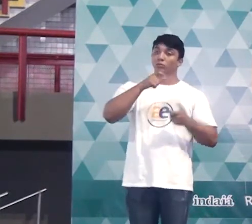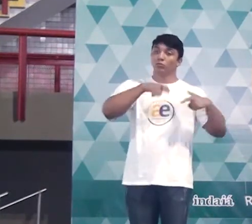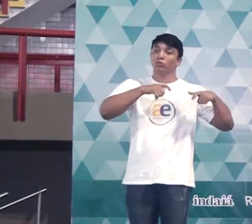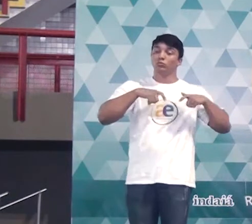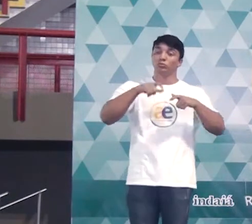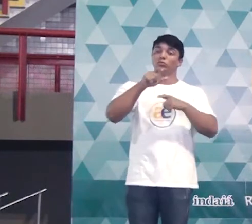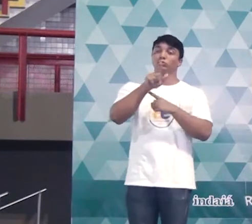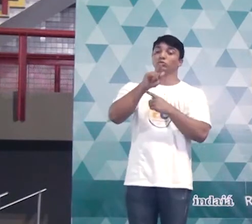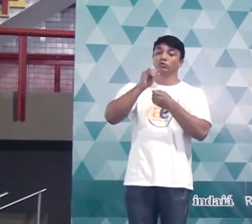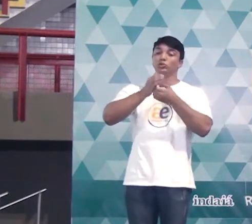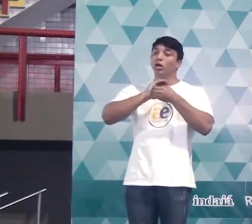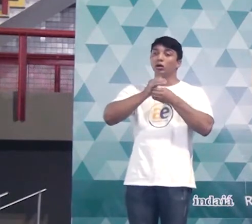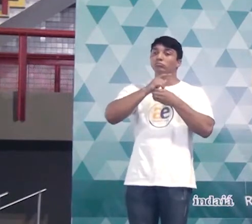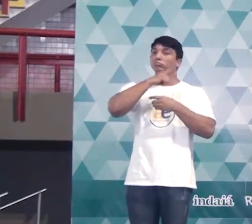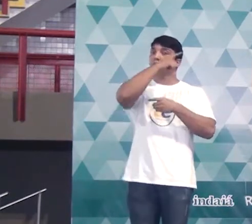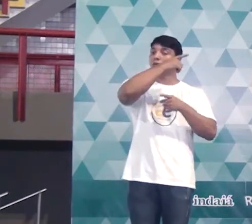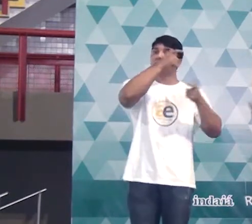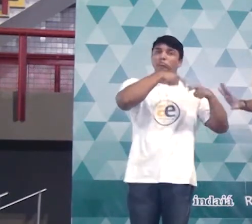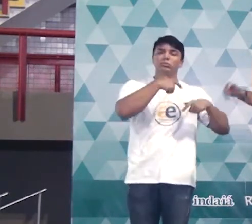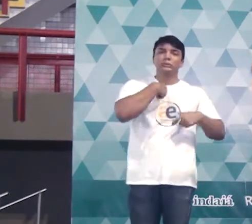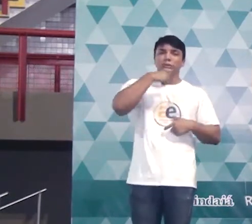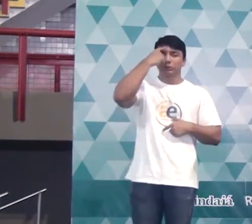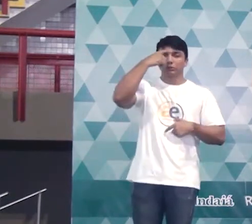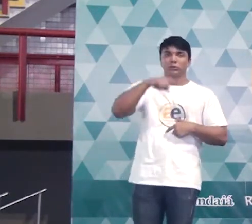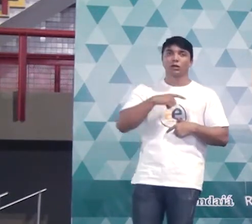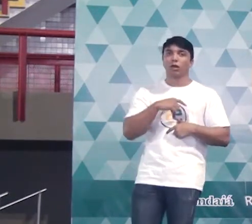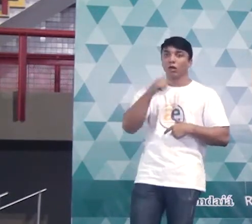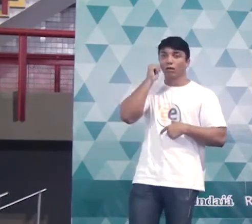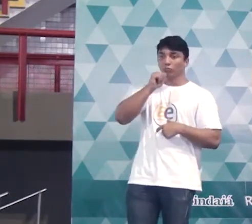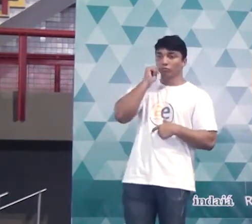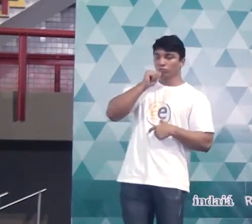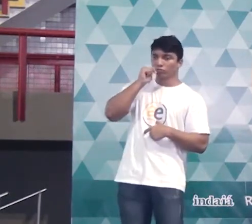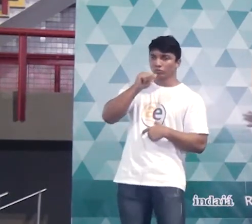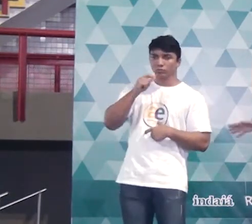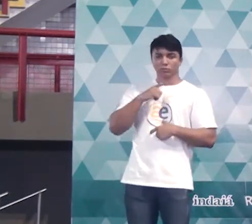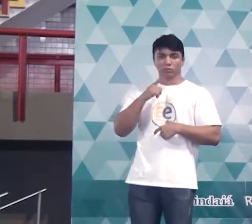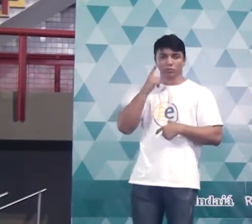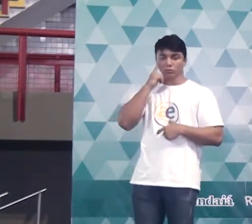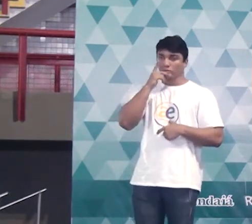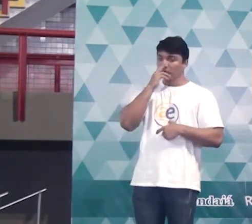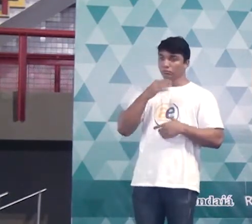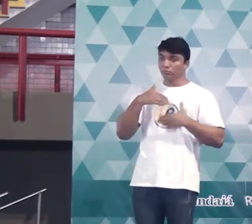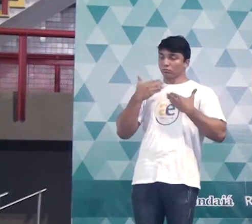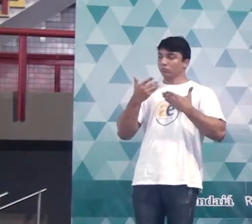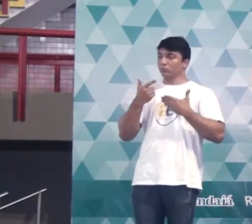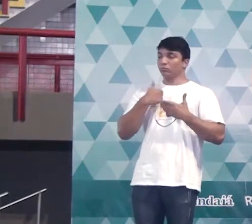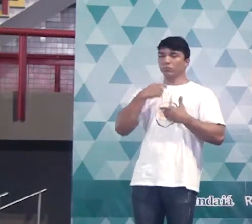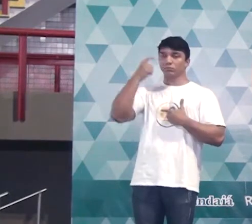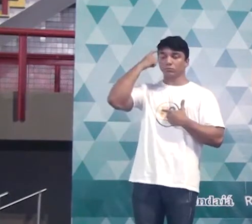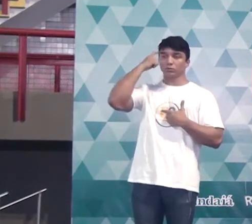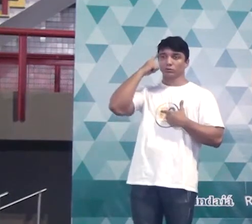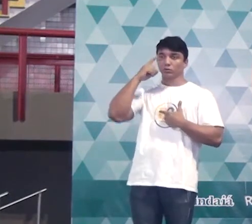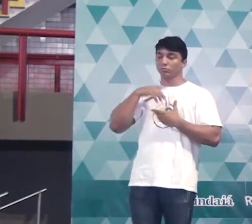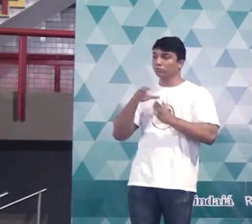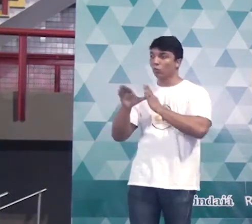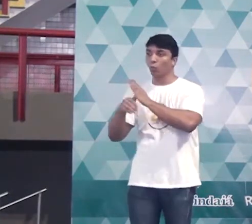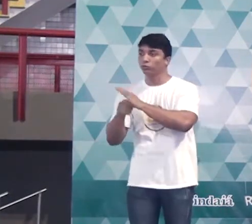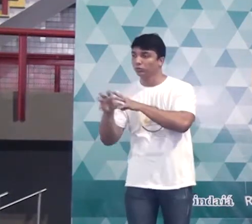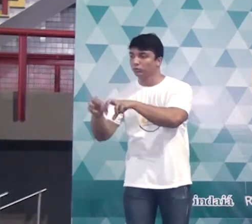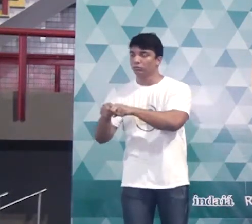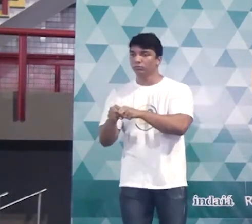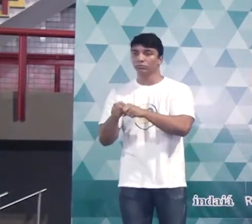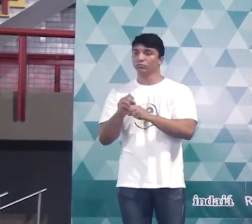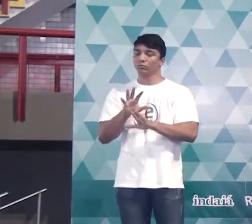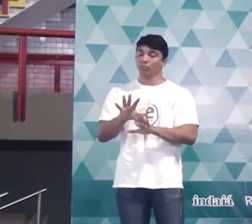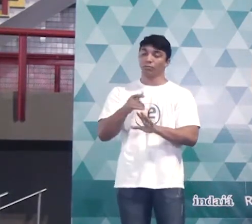ficava o ginásio. Parei o carro ali, tinha uma senhora na parada do ônibus, ela ficou tão assustada que eu achava que ela pensava que eu ia sequestrar a mulher, né?